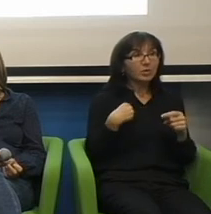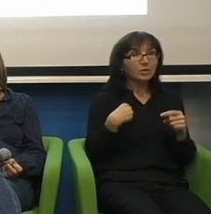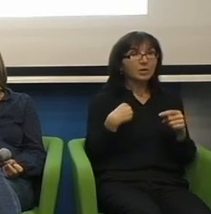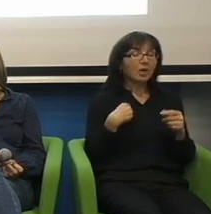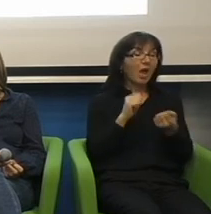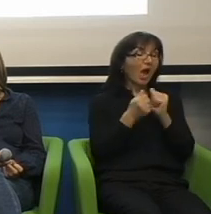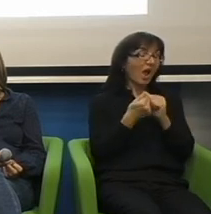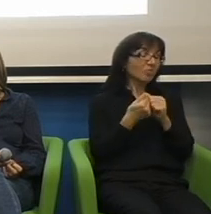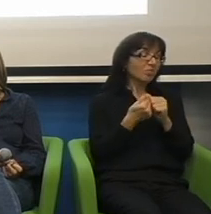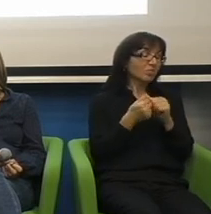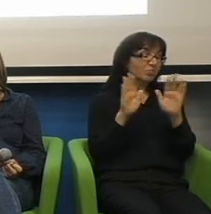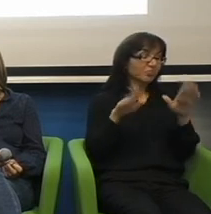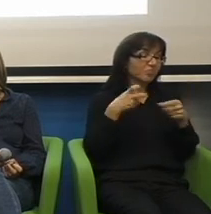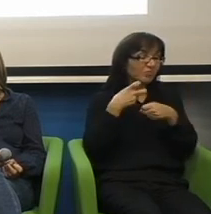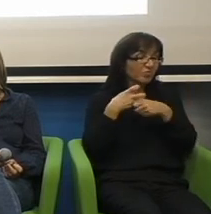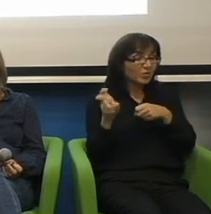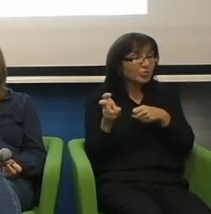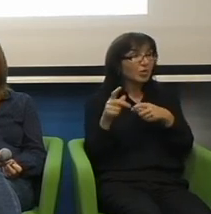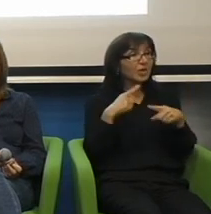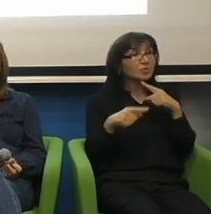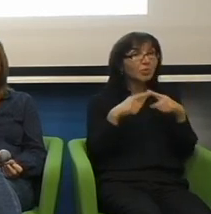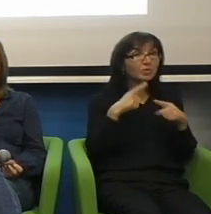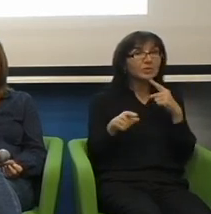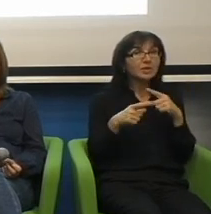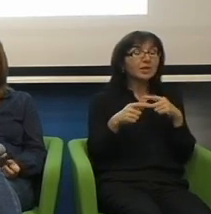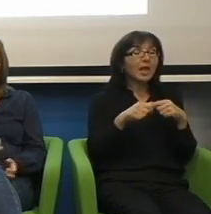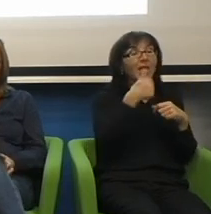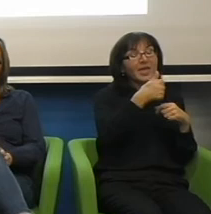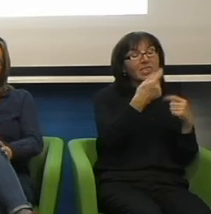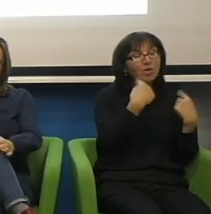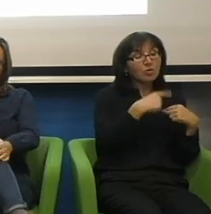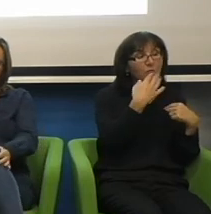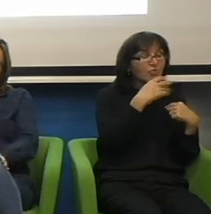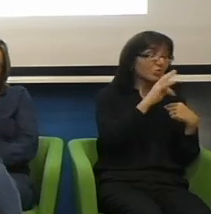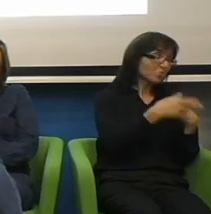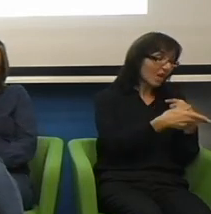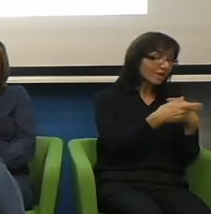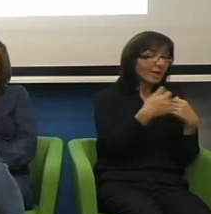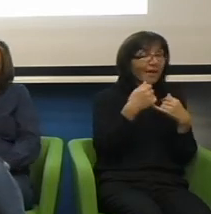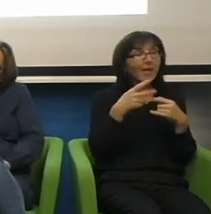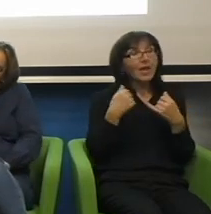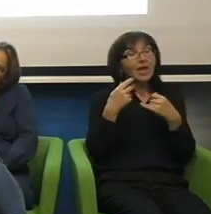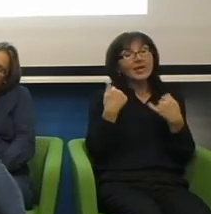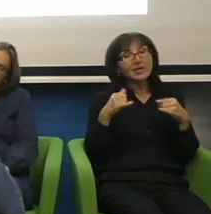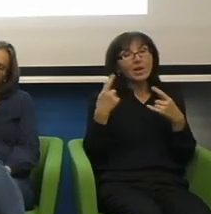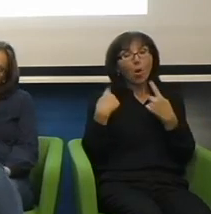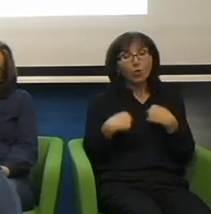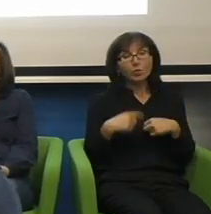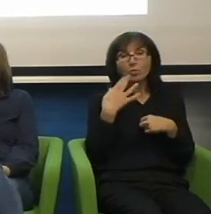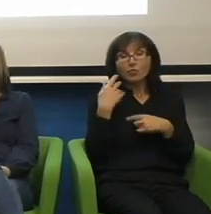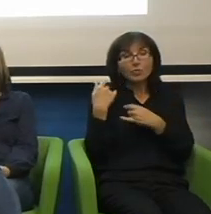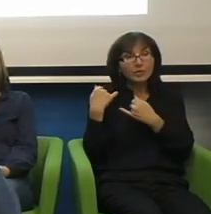została wypchnięta? Jedni oceniają tak, inni oceniają inaczej. I wtedy rzeczywiście przez wiele lat o Annie niewiele było